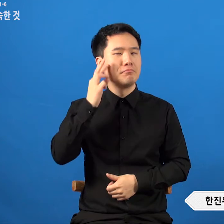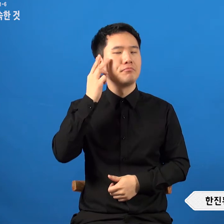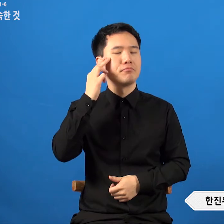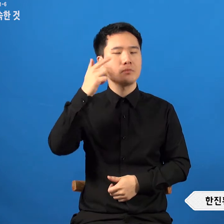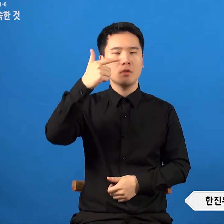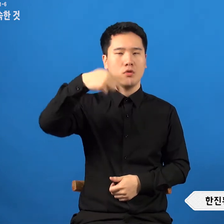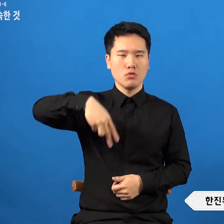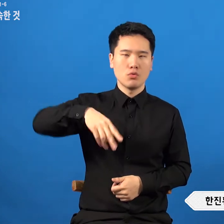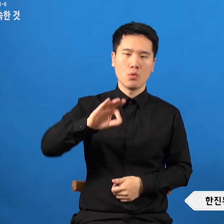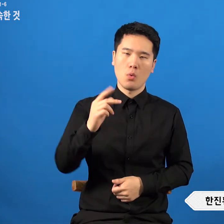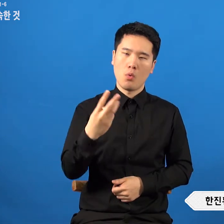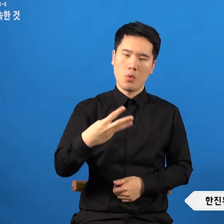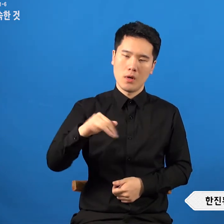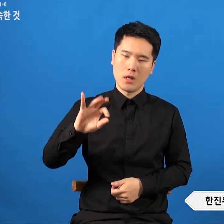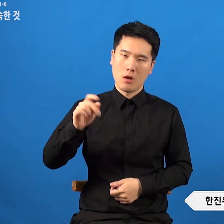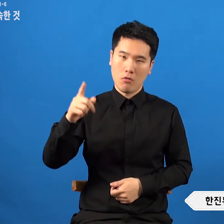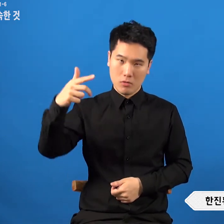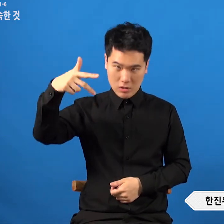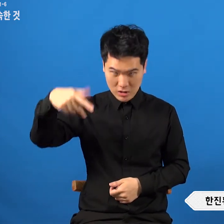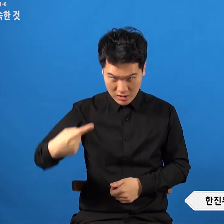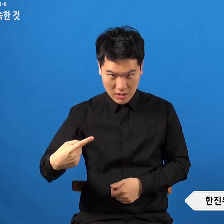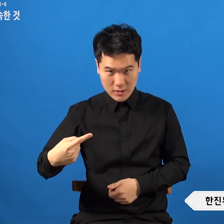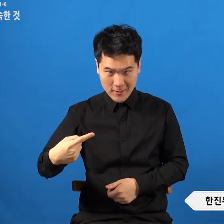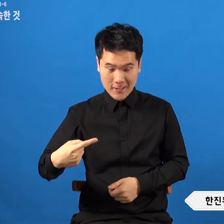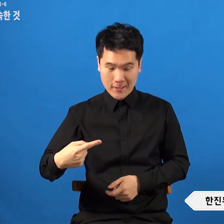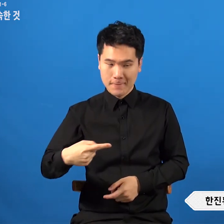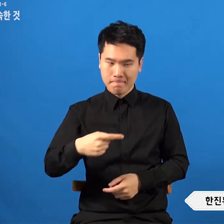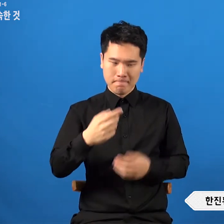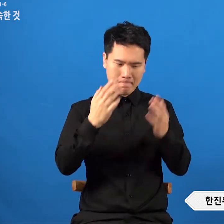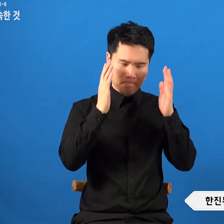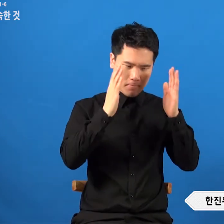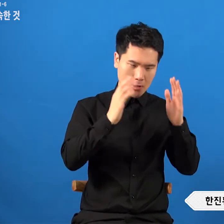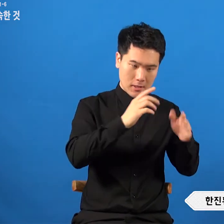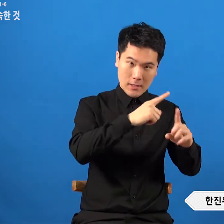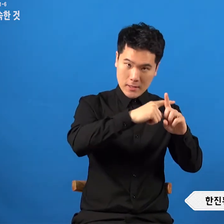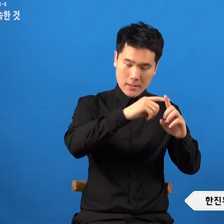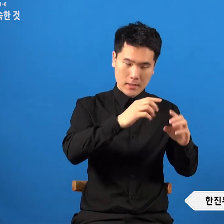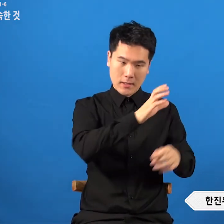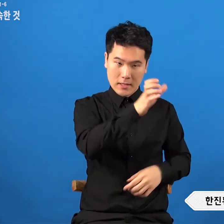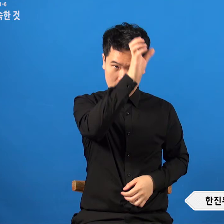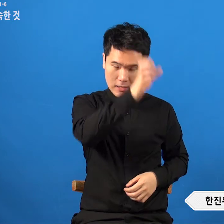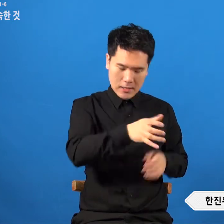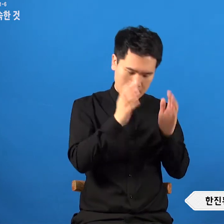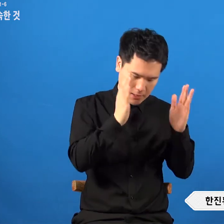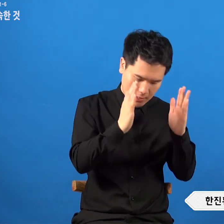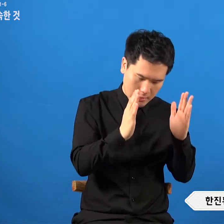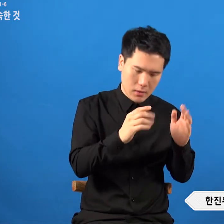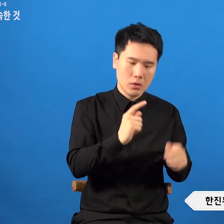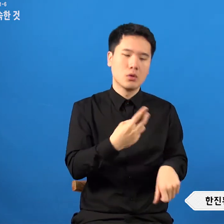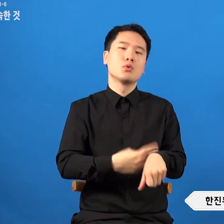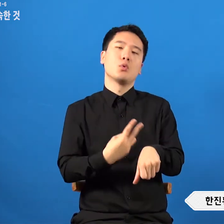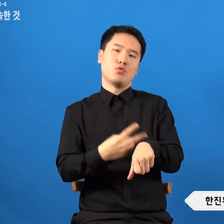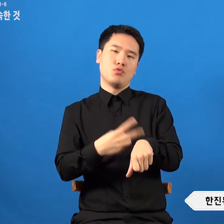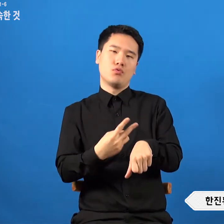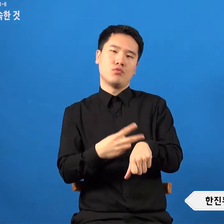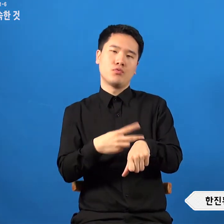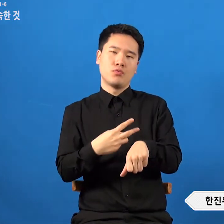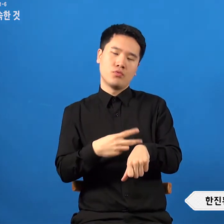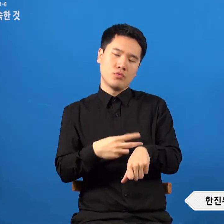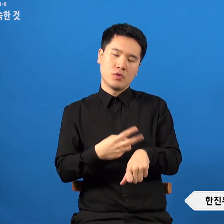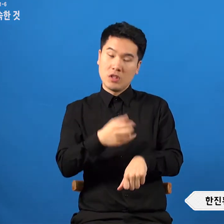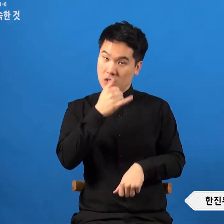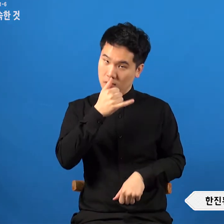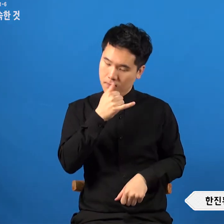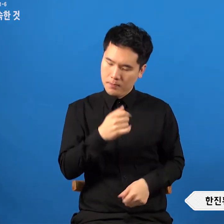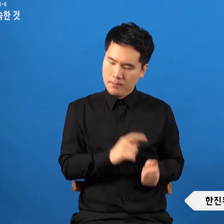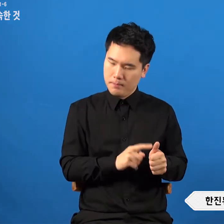미국 뉴올리언즈 신학교에 희한한 교수님이 한 분 계신데 설교학 교수님인데 이 교수님은